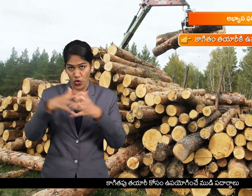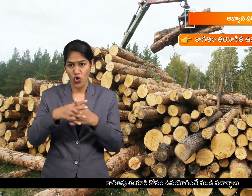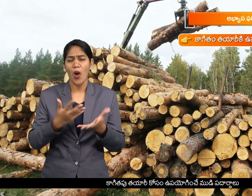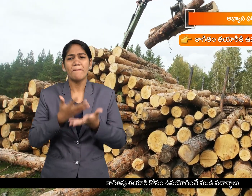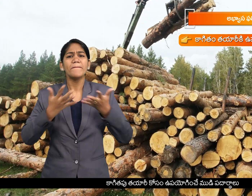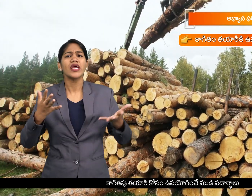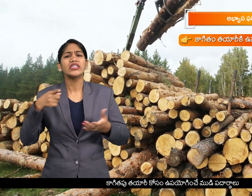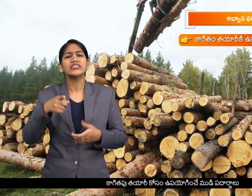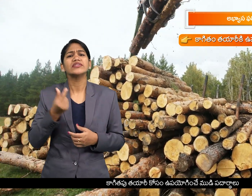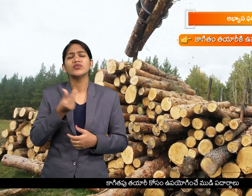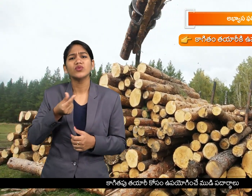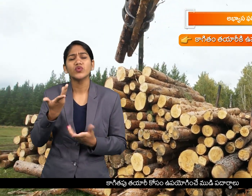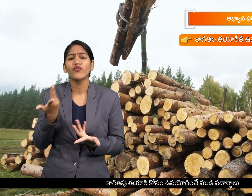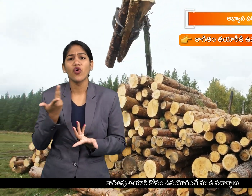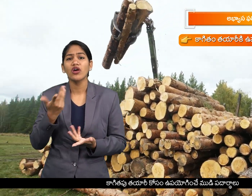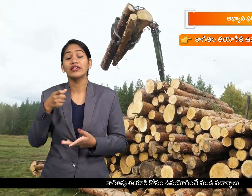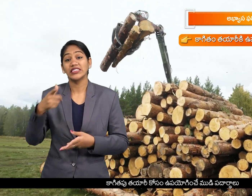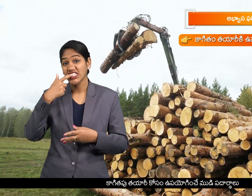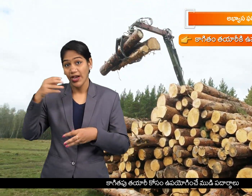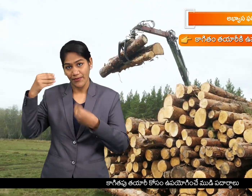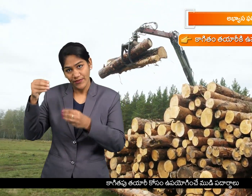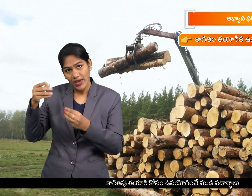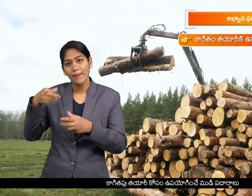కాగితపు తయారీ కోసం ఉపయోగించే ముడి పదార్థాలు,